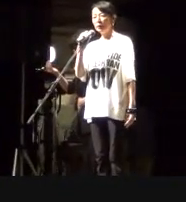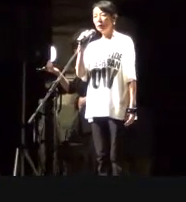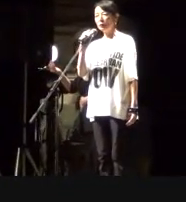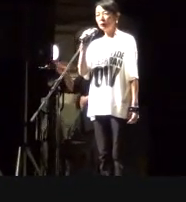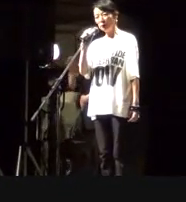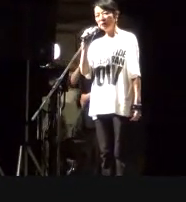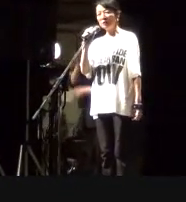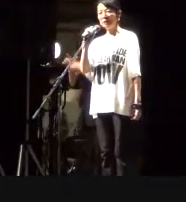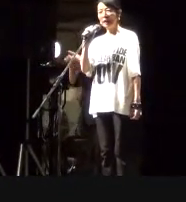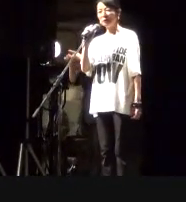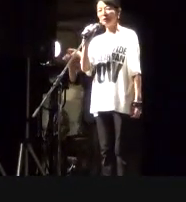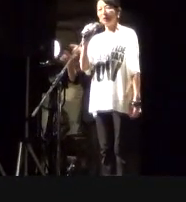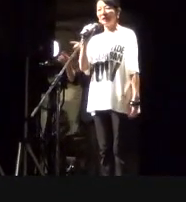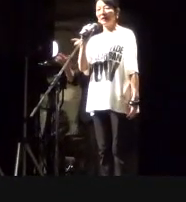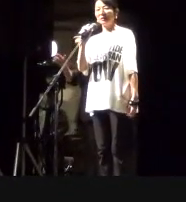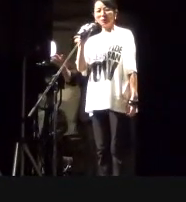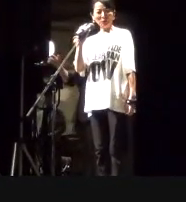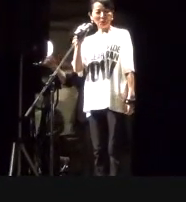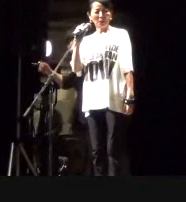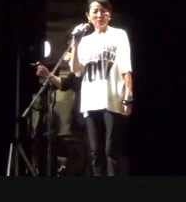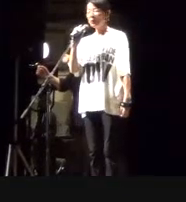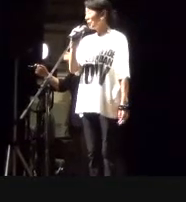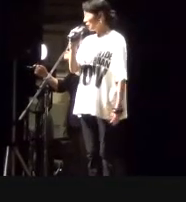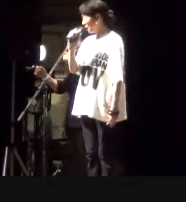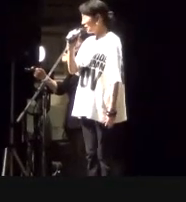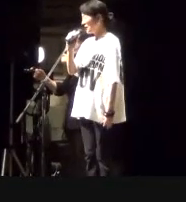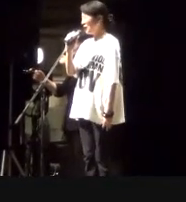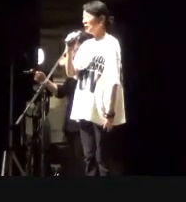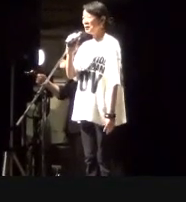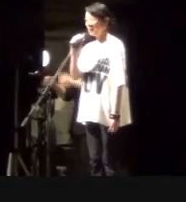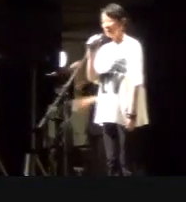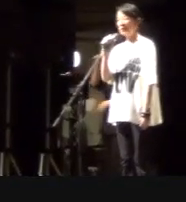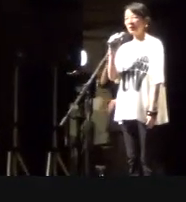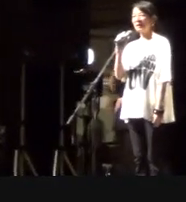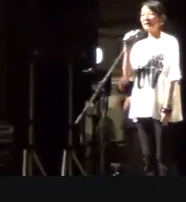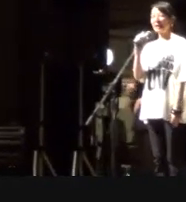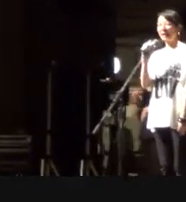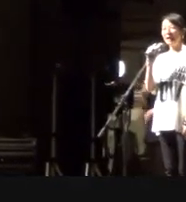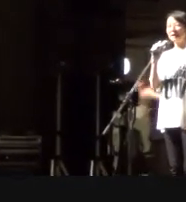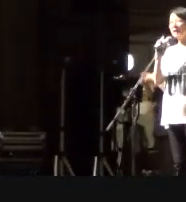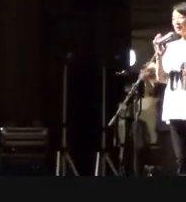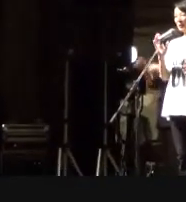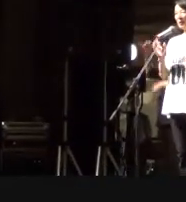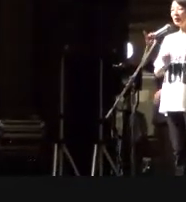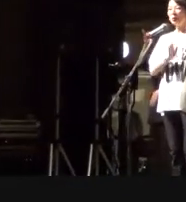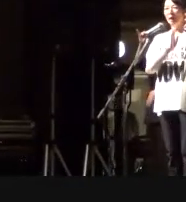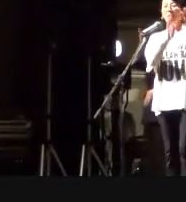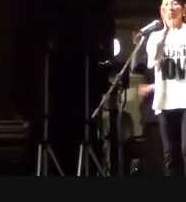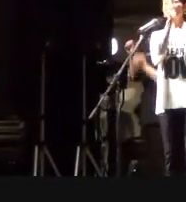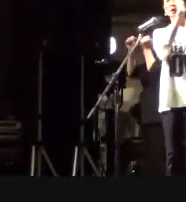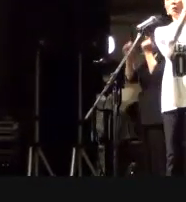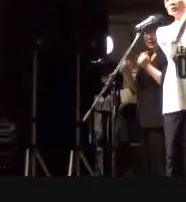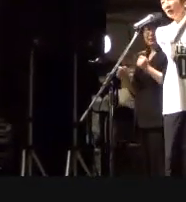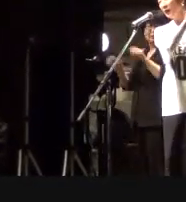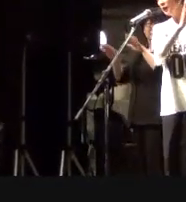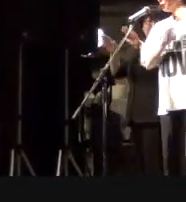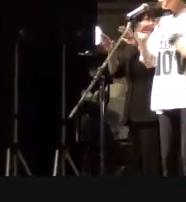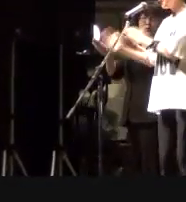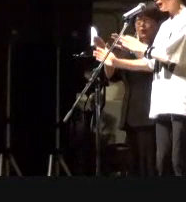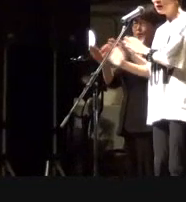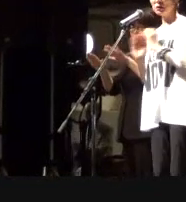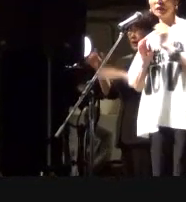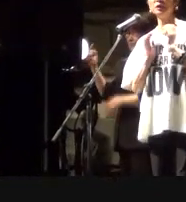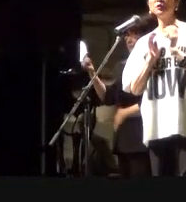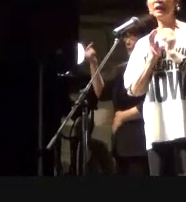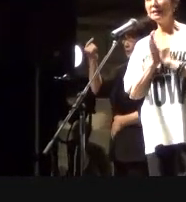本当に日本の両親である、日本の両親、日本の知性の方々がいらっしゃいます。今日は本当にお一人出てお